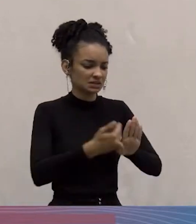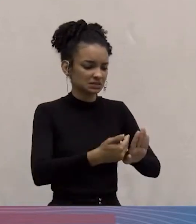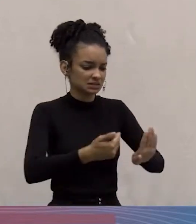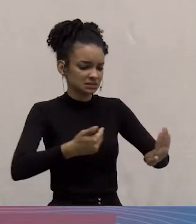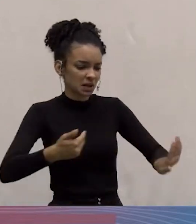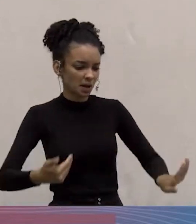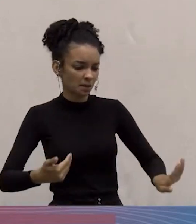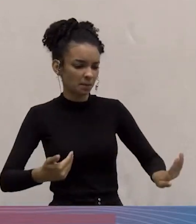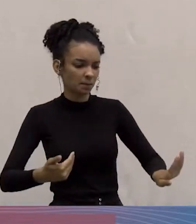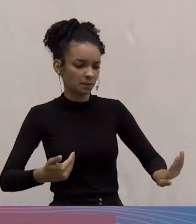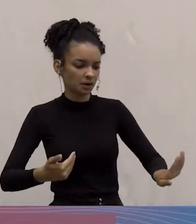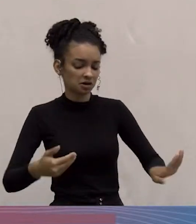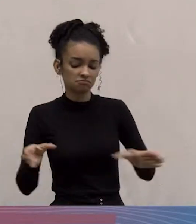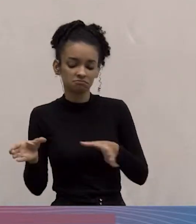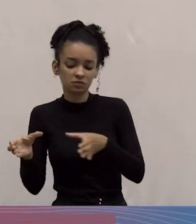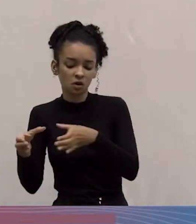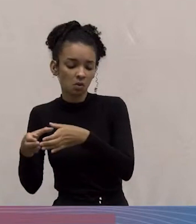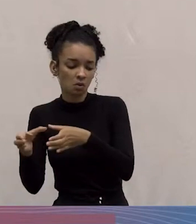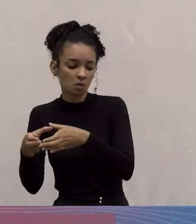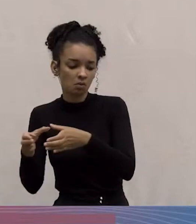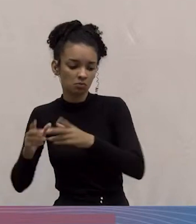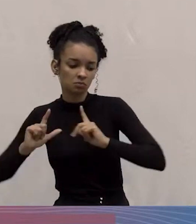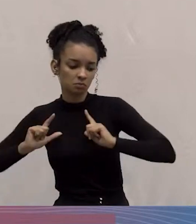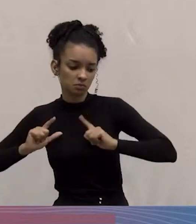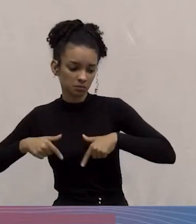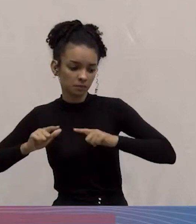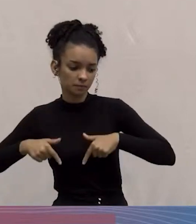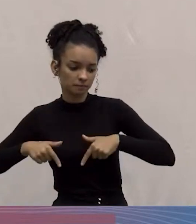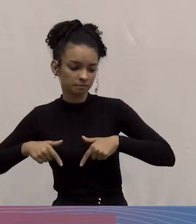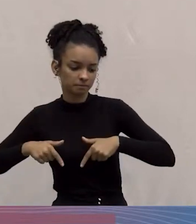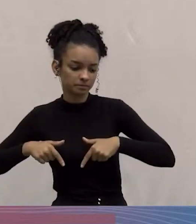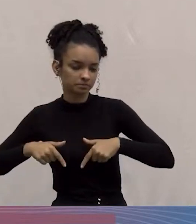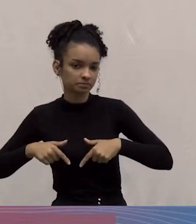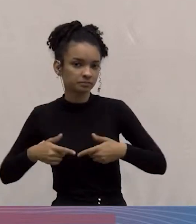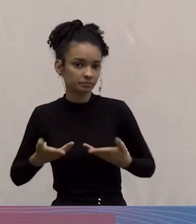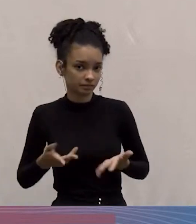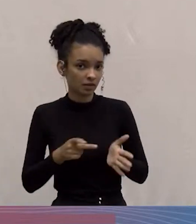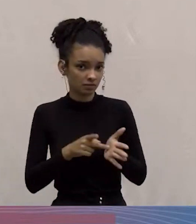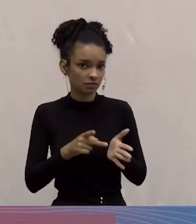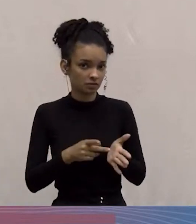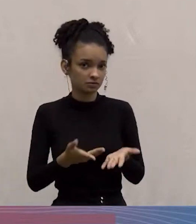separados da comunidade de Israel, não é?